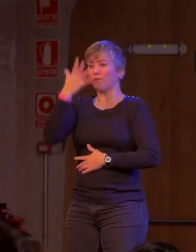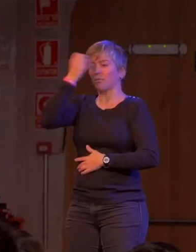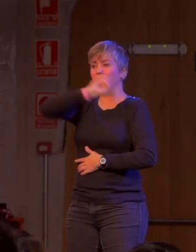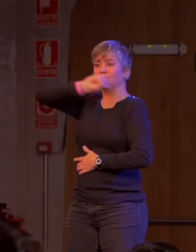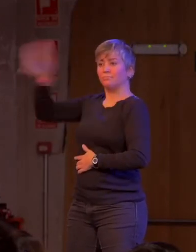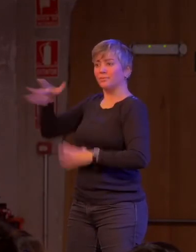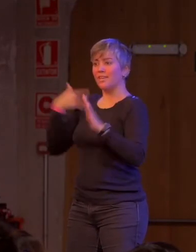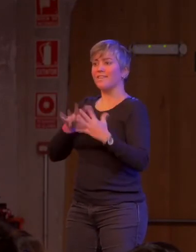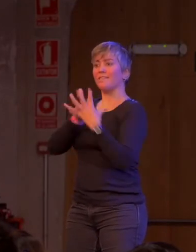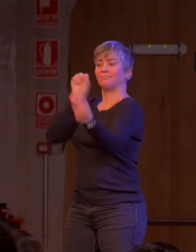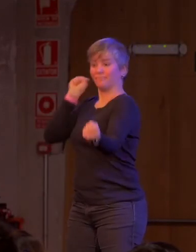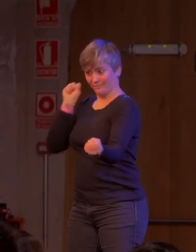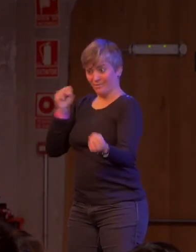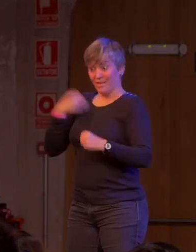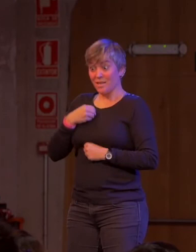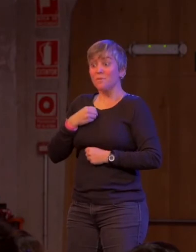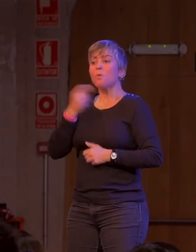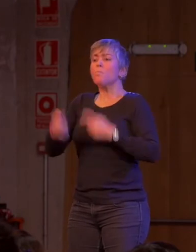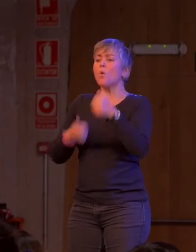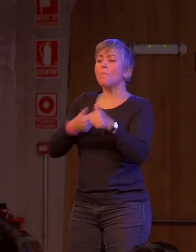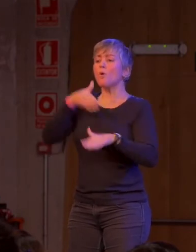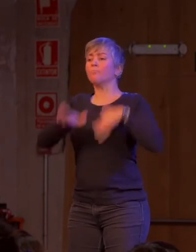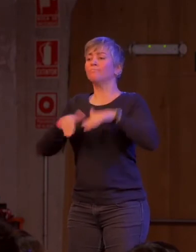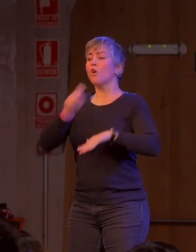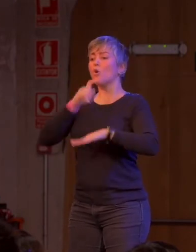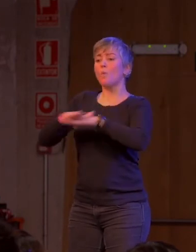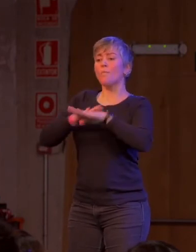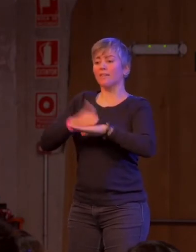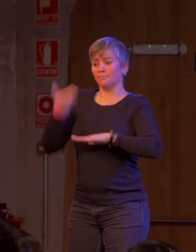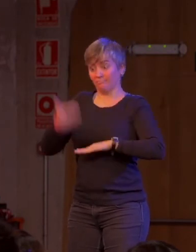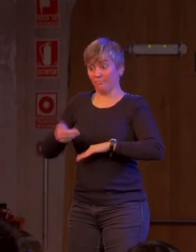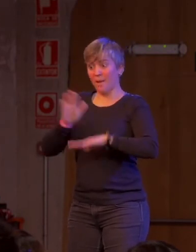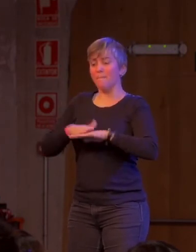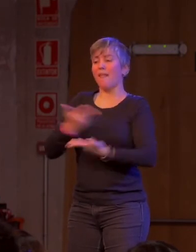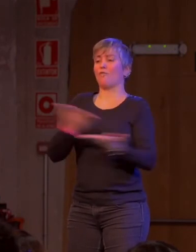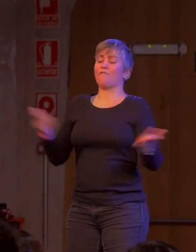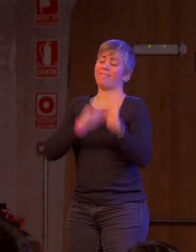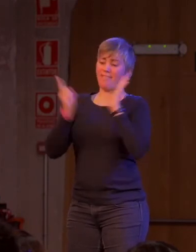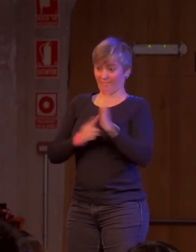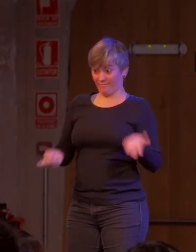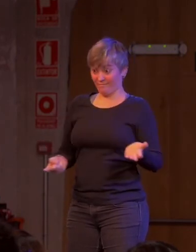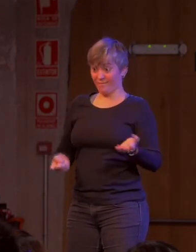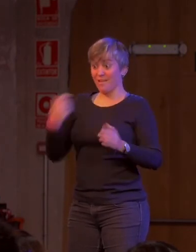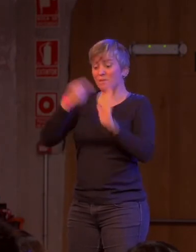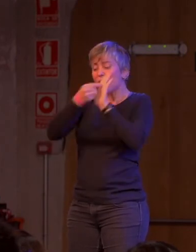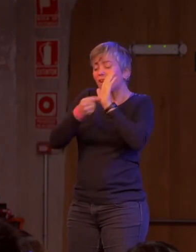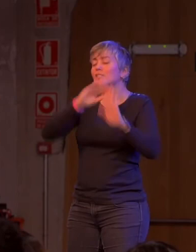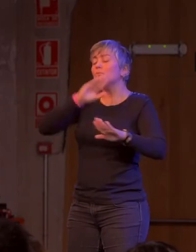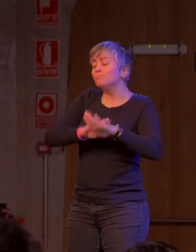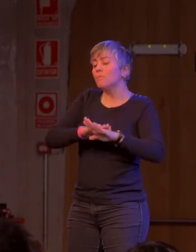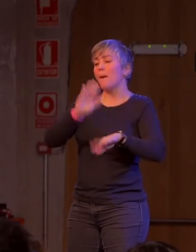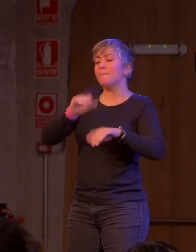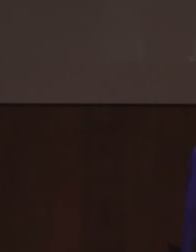tenían del otro. Y esto va sentando, de alguna manera, las bases para el desarrollo de la confianza, ese requisito de toda